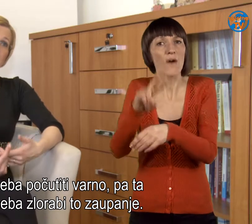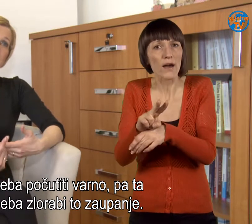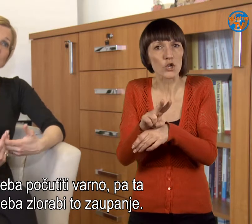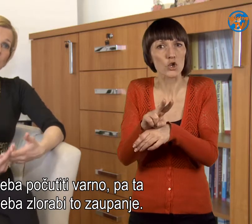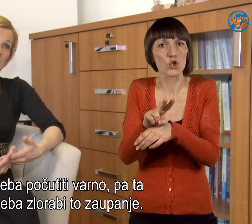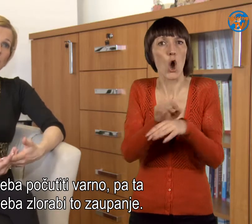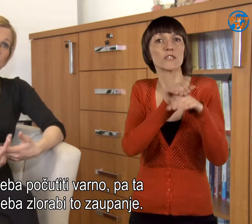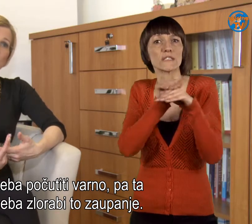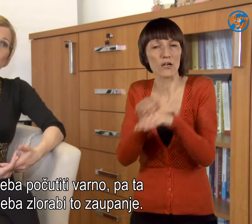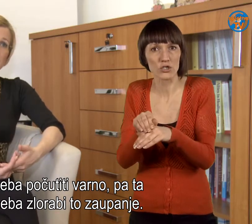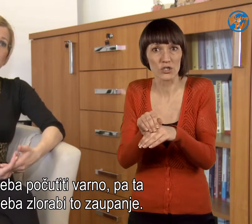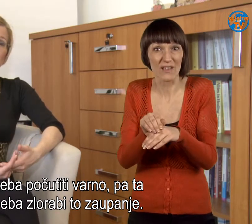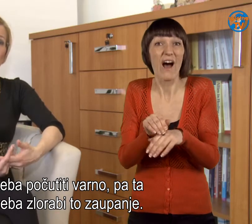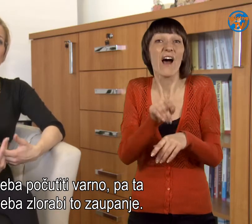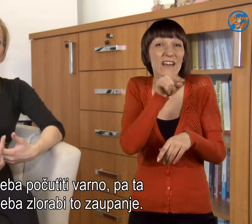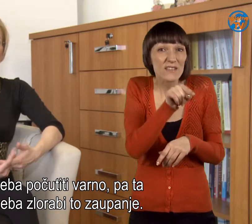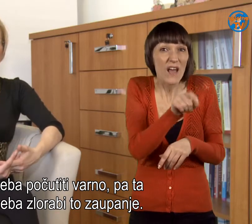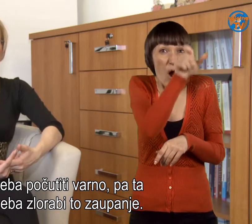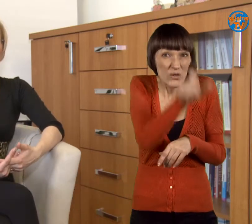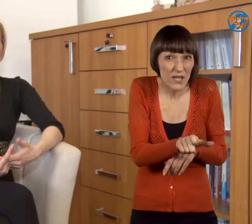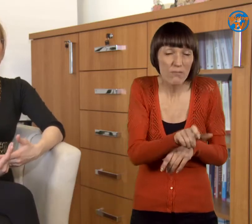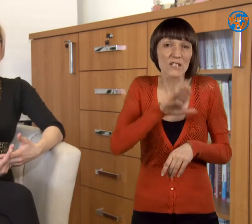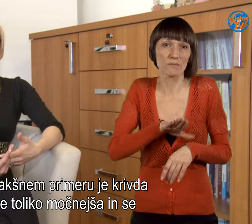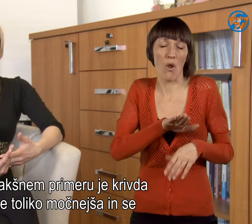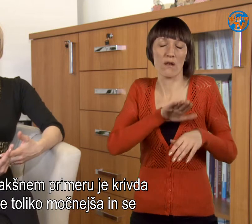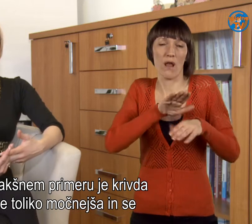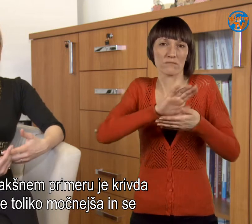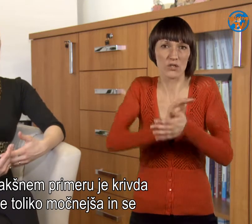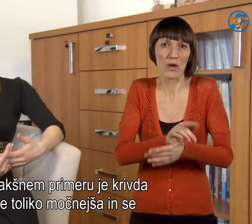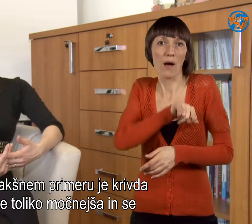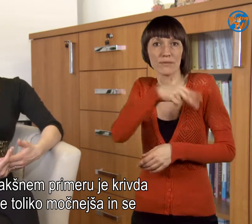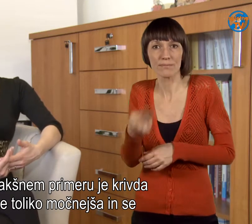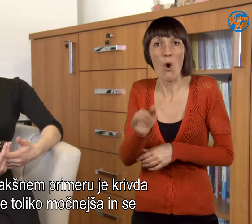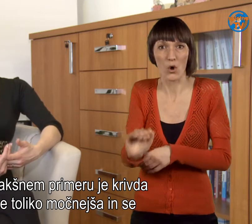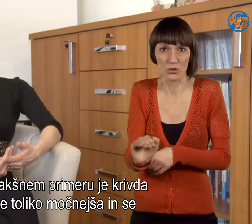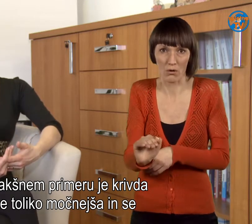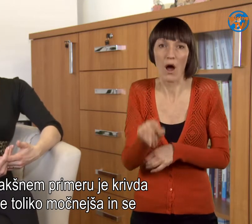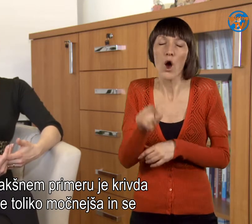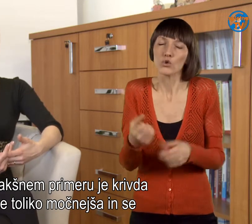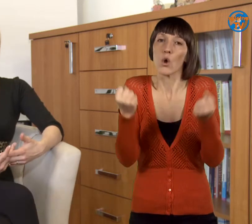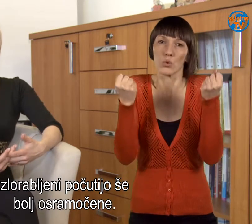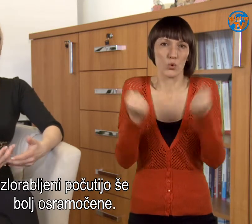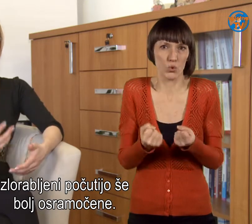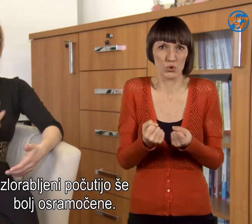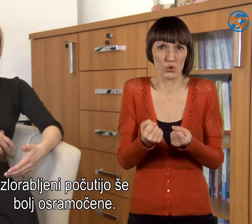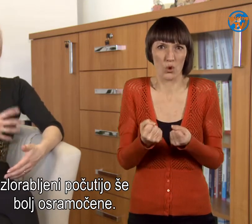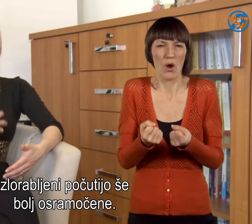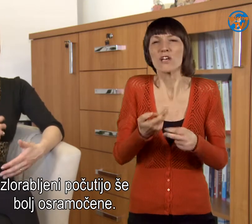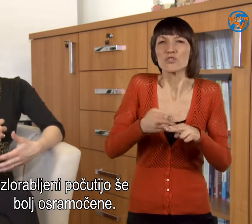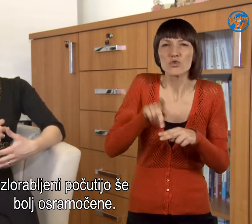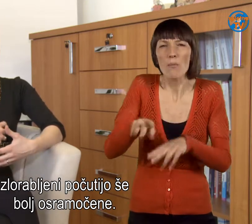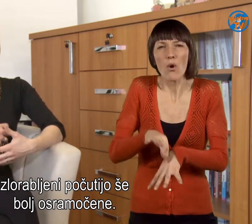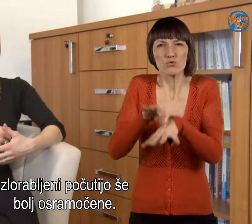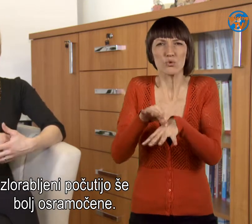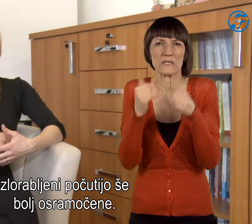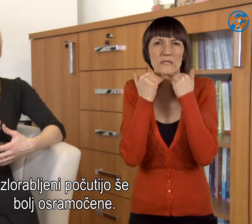oseba zlorabi to zaupanje in otroka zlorabi. V takem primeru je krivda še toliko močnejša in se ti